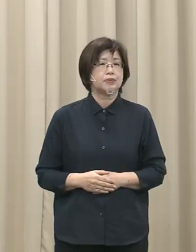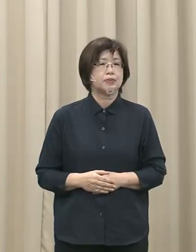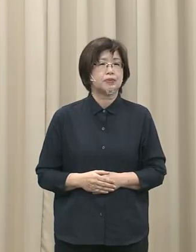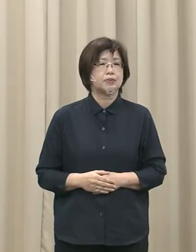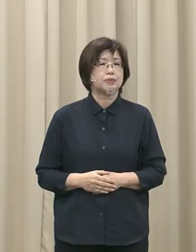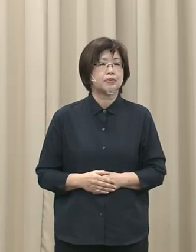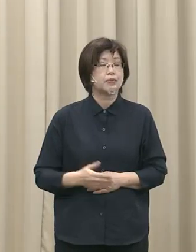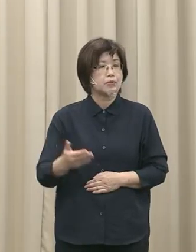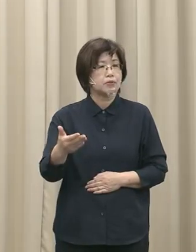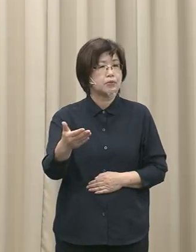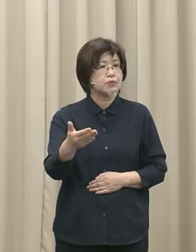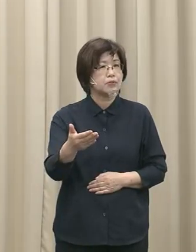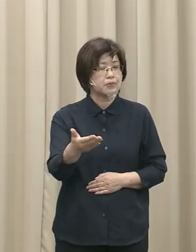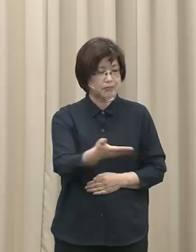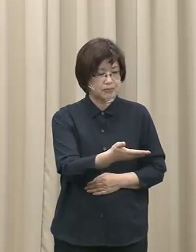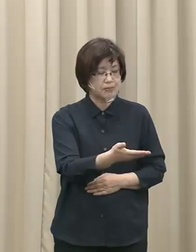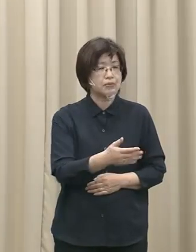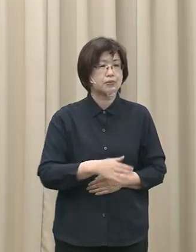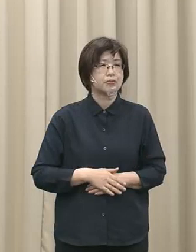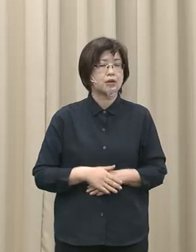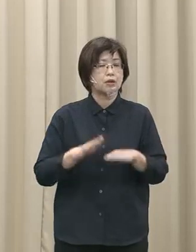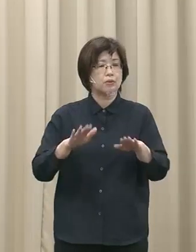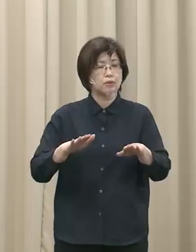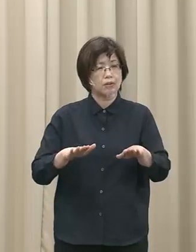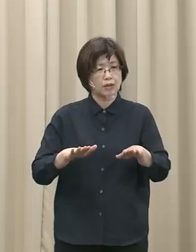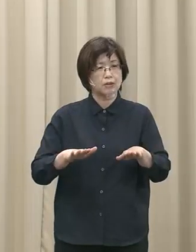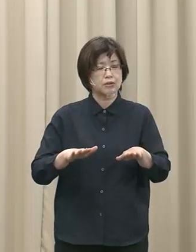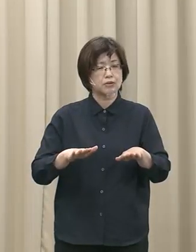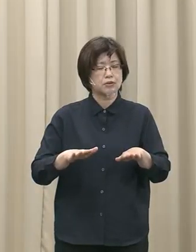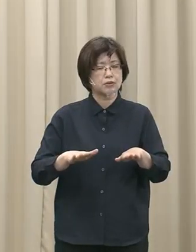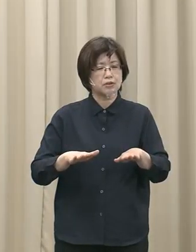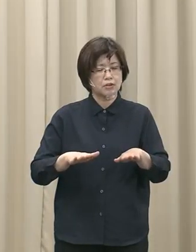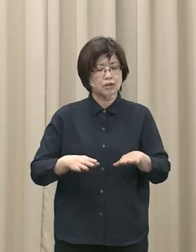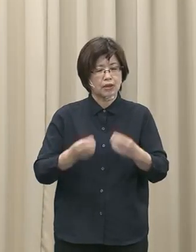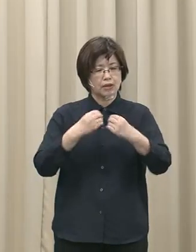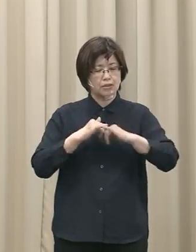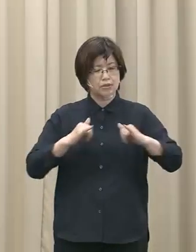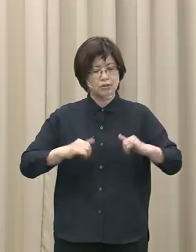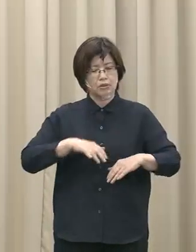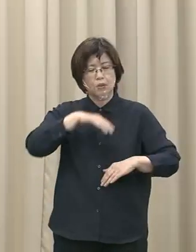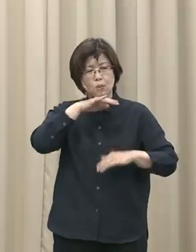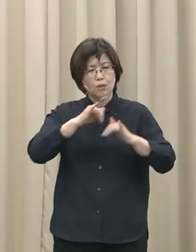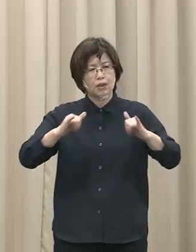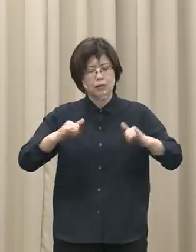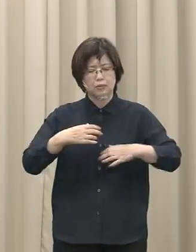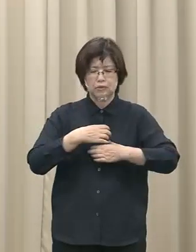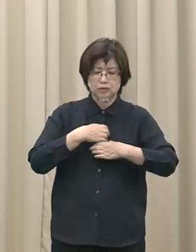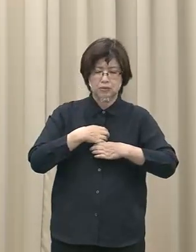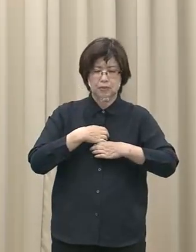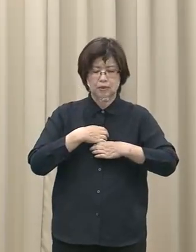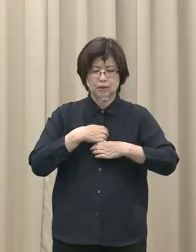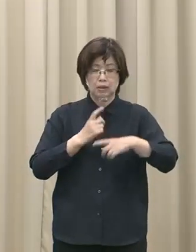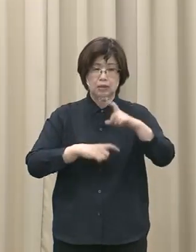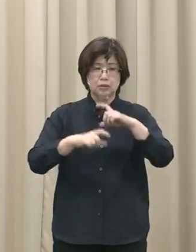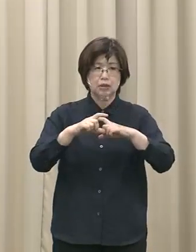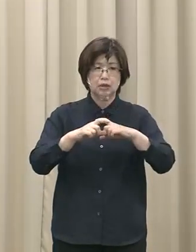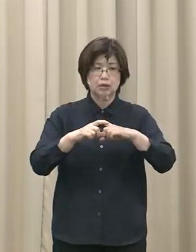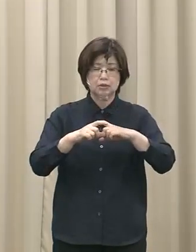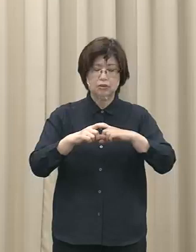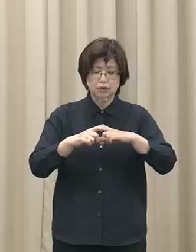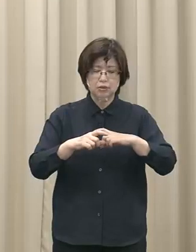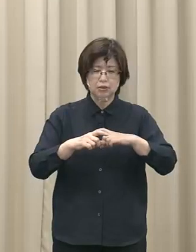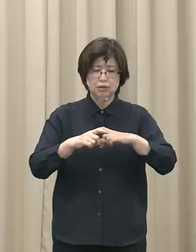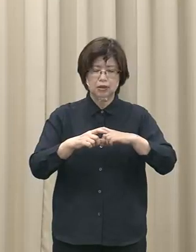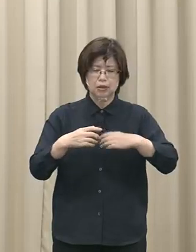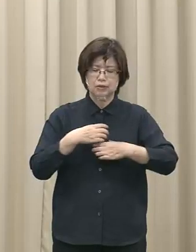今回まさにこの高齢者の重症化リスクが当てはまったというような認識もあるんでしょうか。 ちょっとその